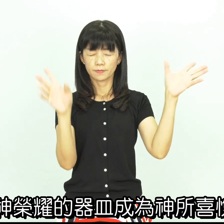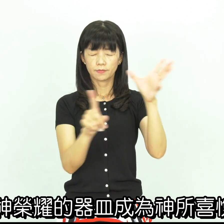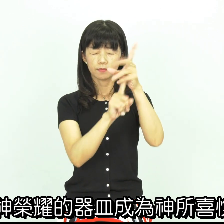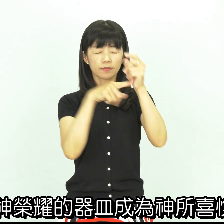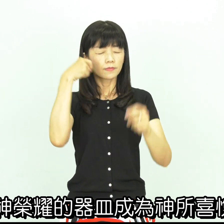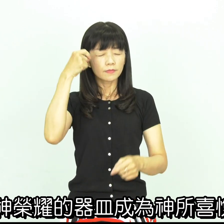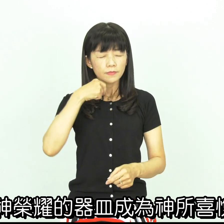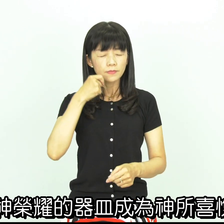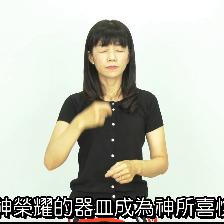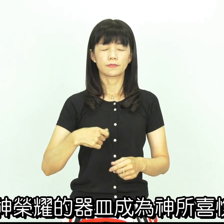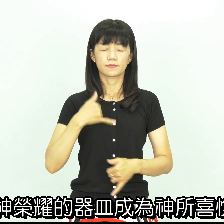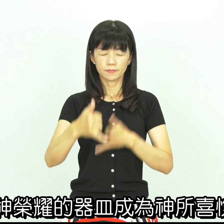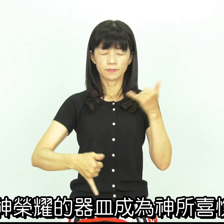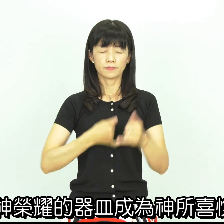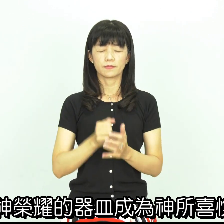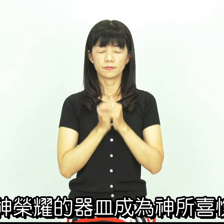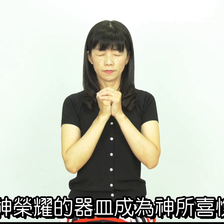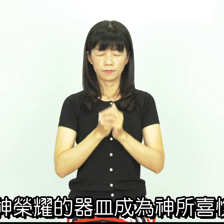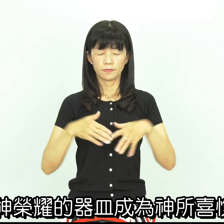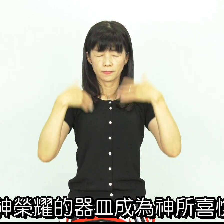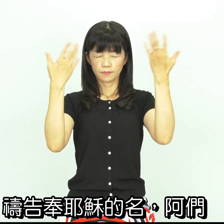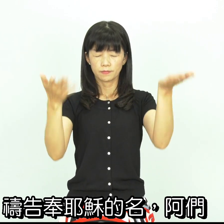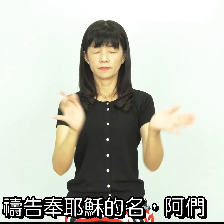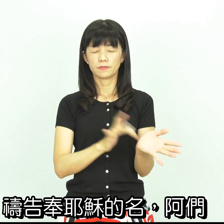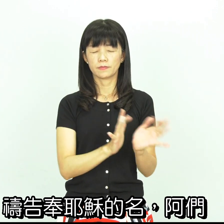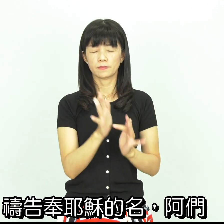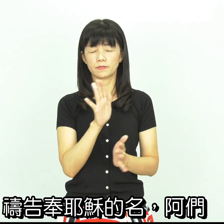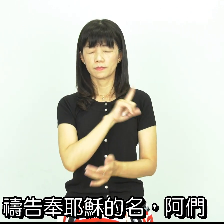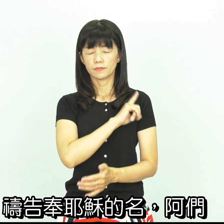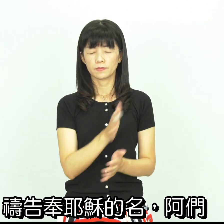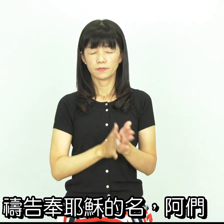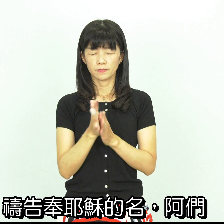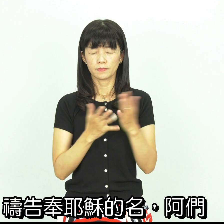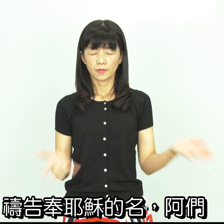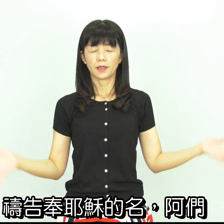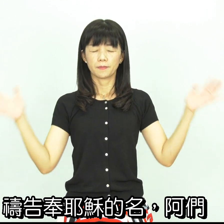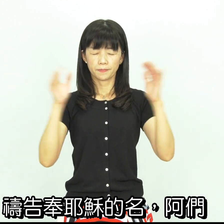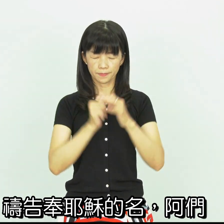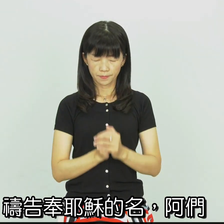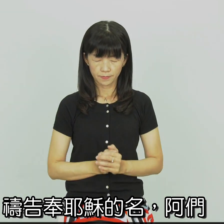神所喜悦的。祷告奉耶稣的名，阿们。